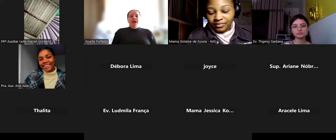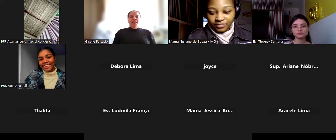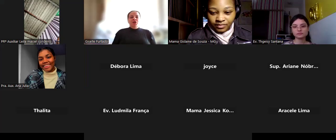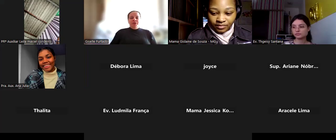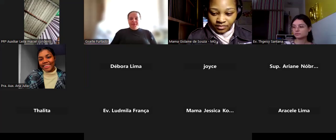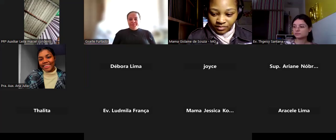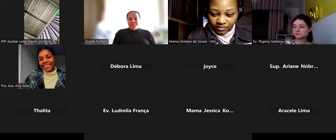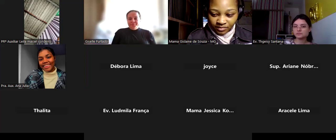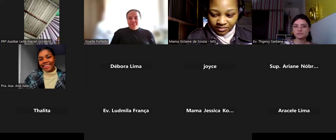Aleluia.